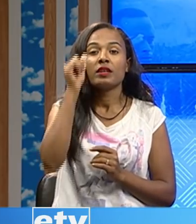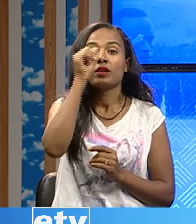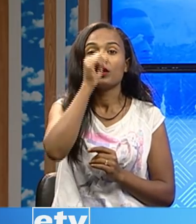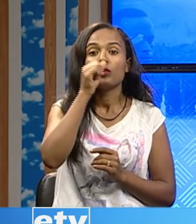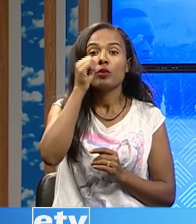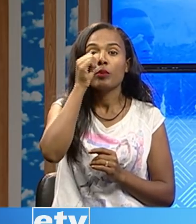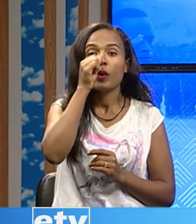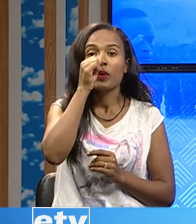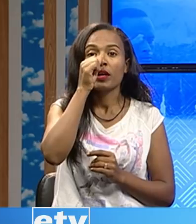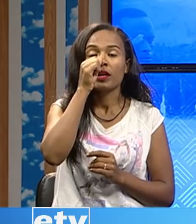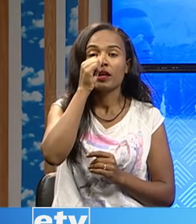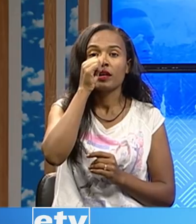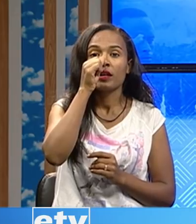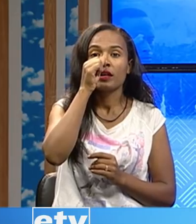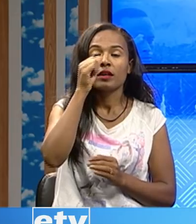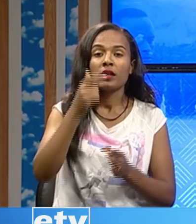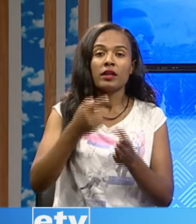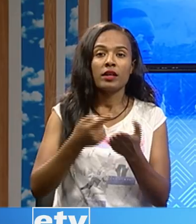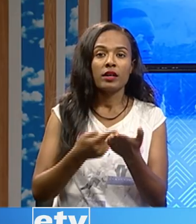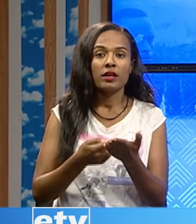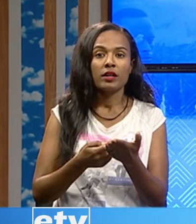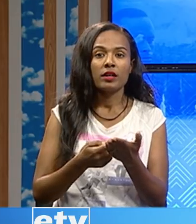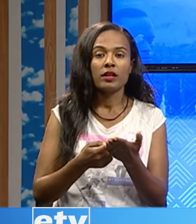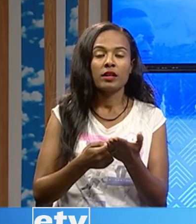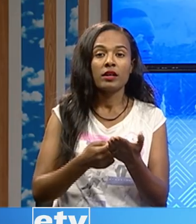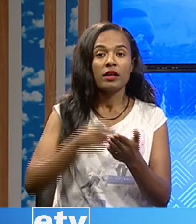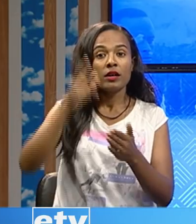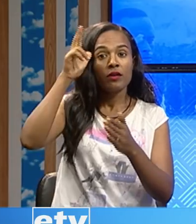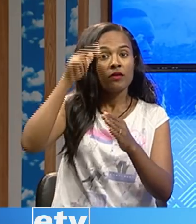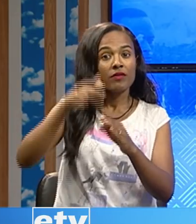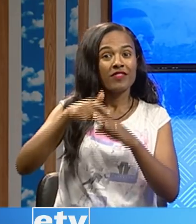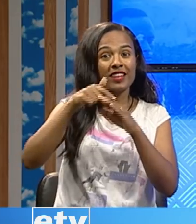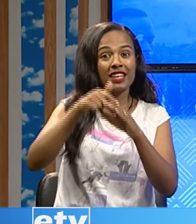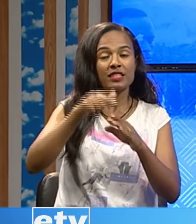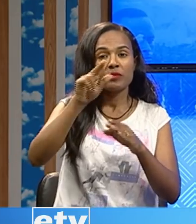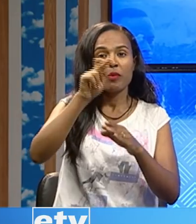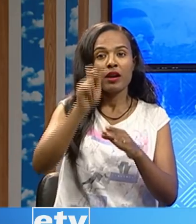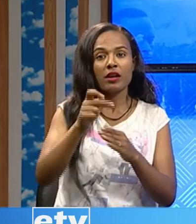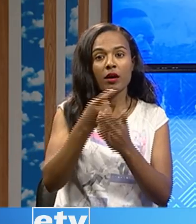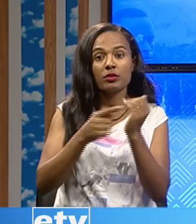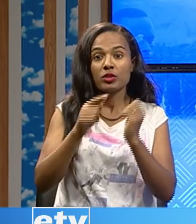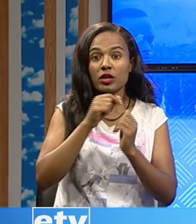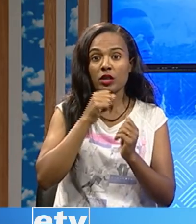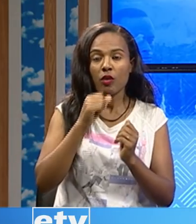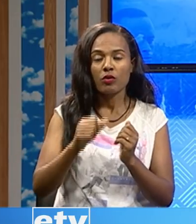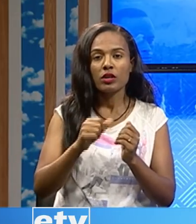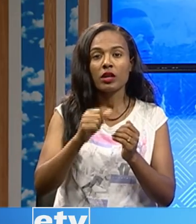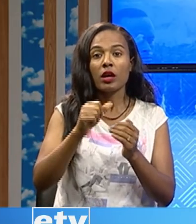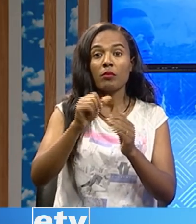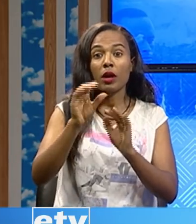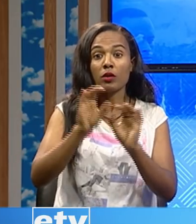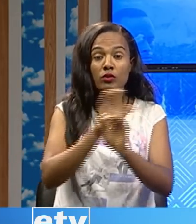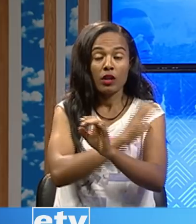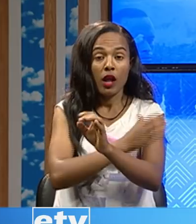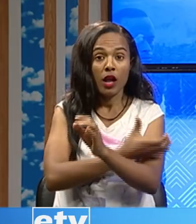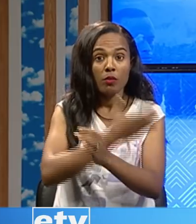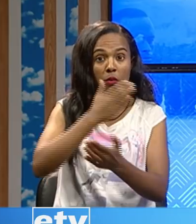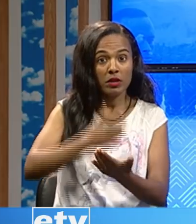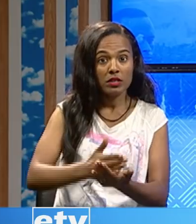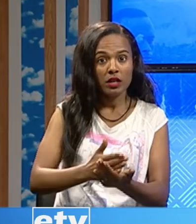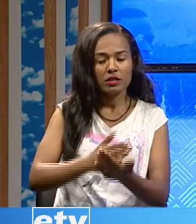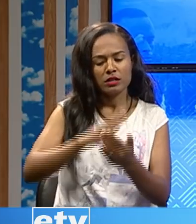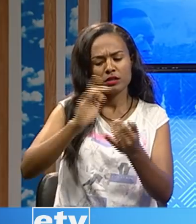ኢትዮጵያዊ ይሄንን ፈረስ ይሄንን ባንዳ ብቻ ሳይሆን የሚጋለቡትን ኃይሎችን ለማስቀረት